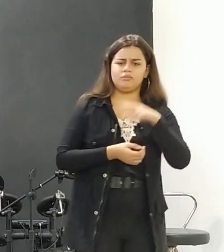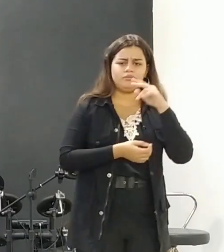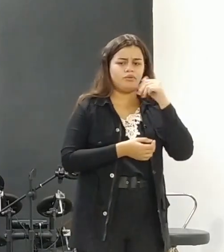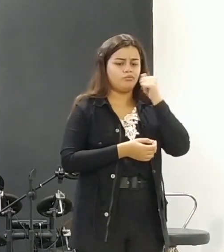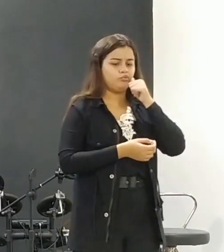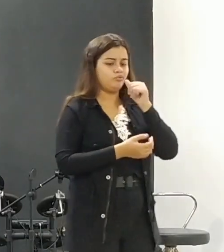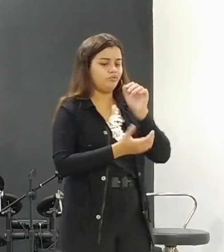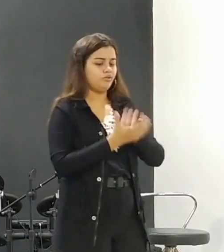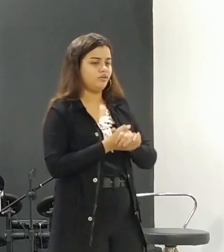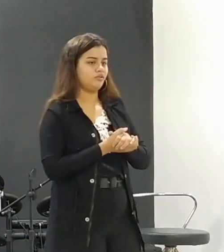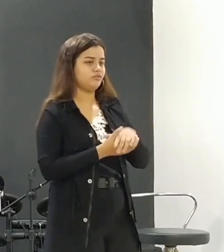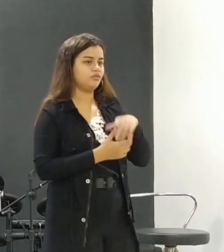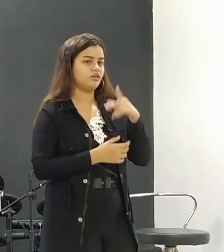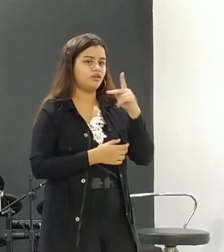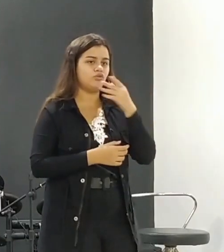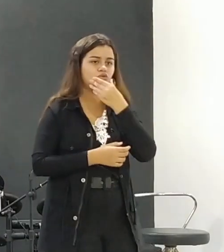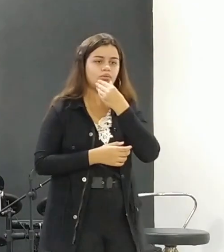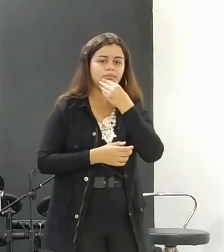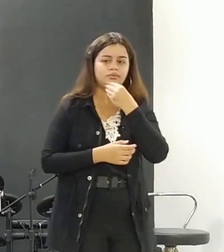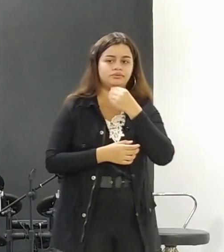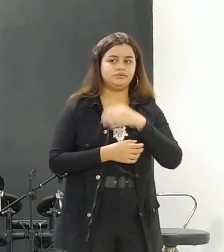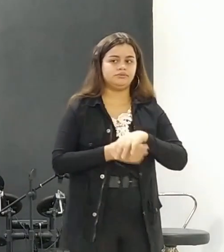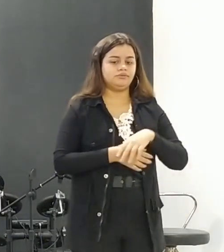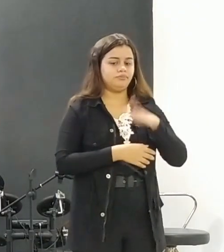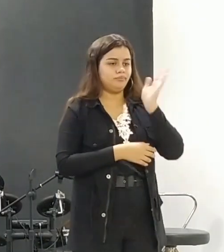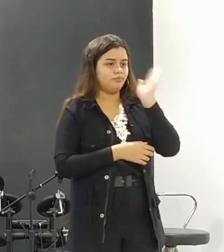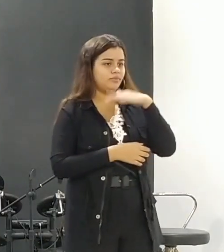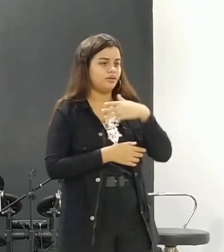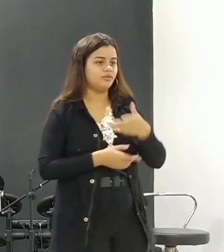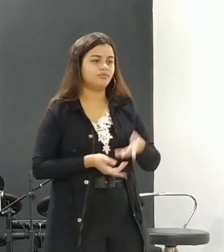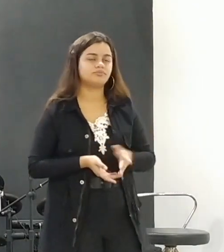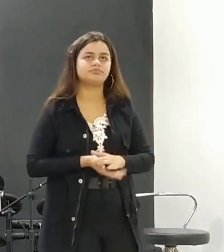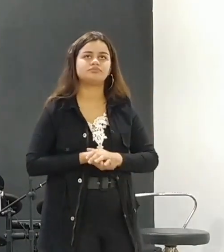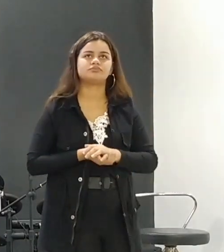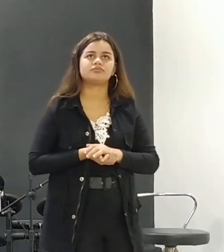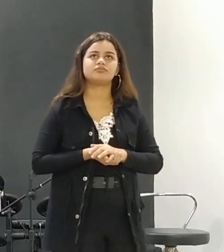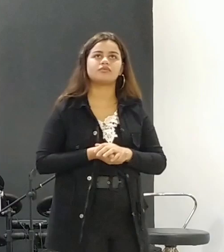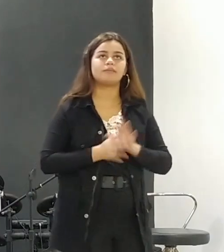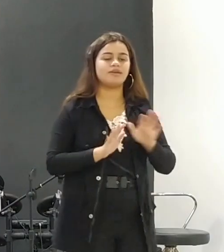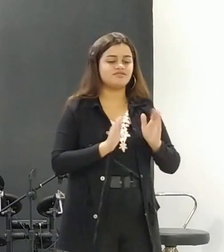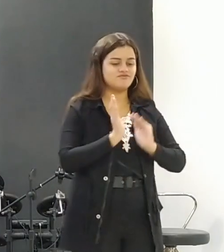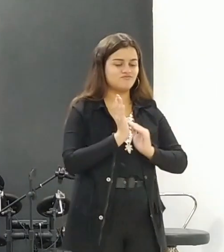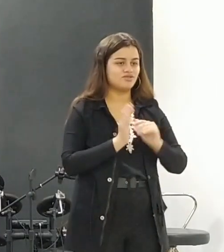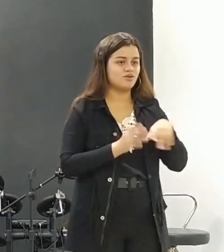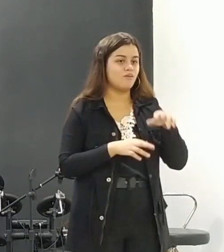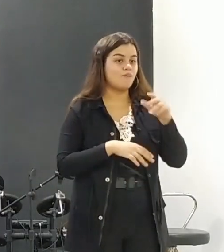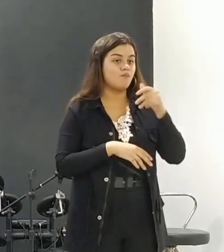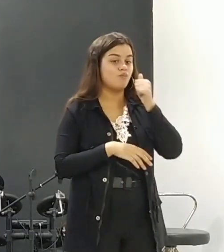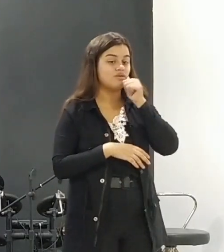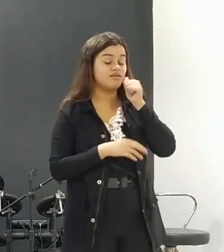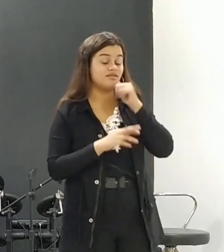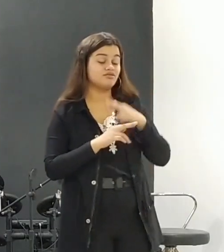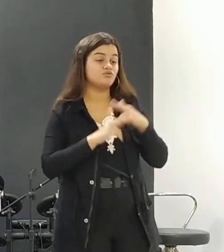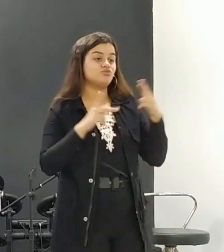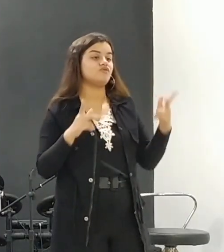cara ali não é mole não, né? Mas quando a tua mulher é essa, pô, mulher daquele camarada pensa, fiel, a mulher de Deus, é a glória